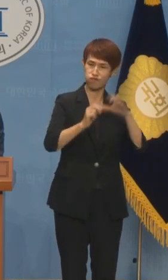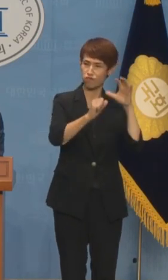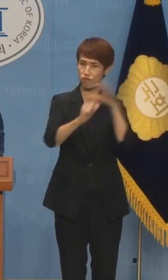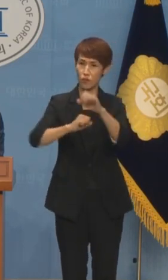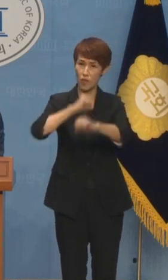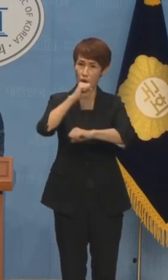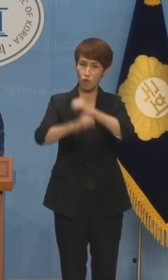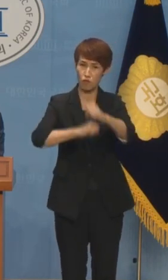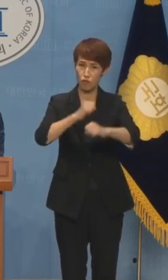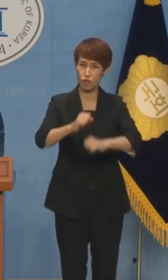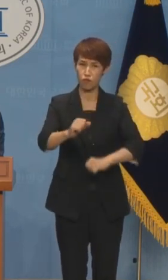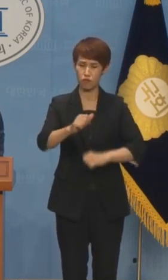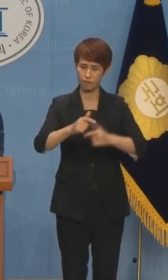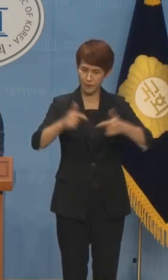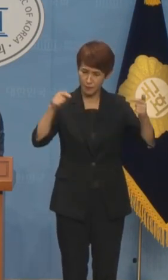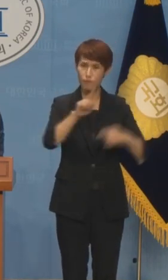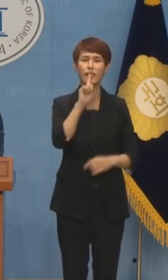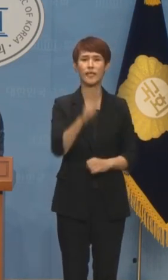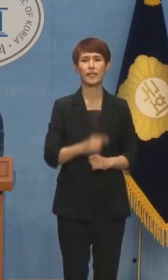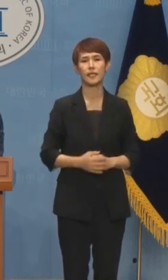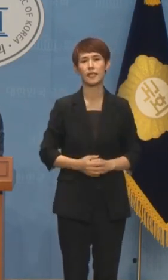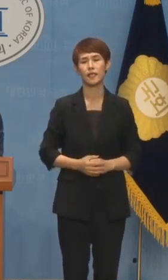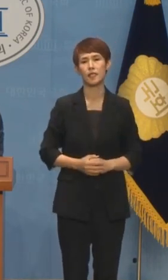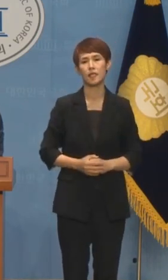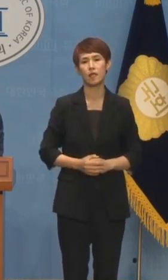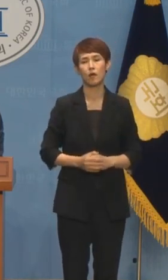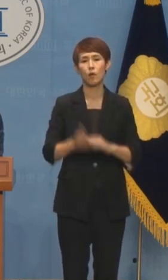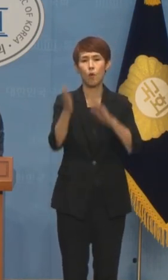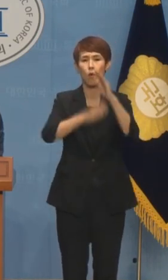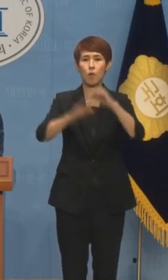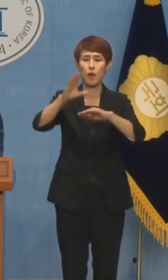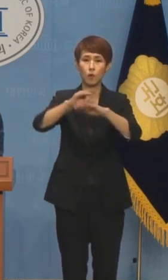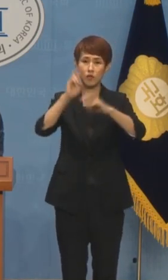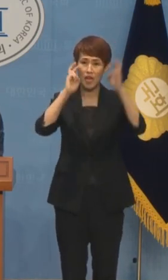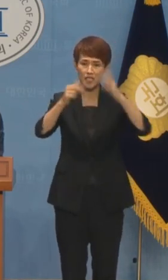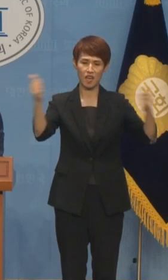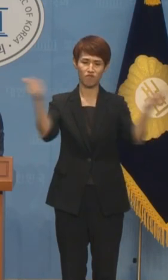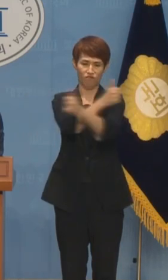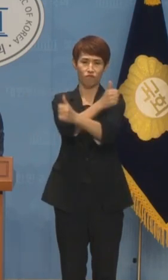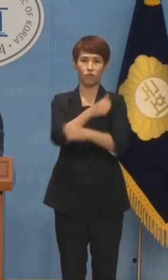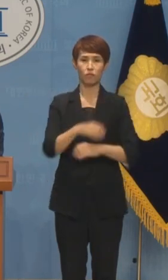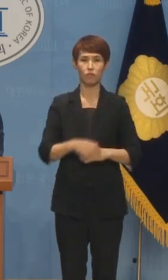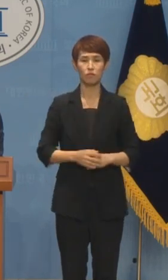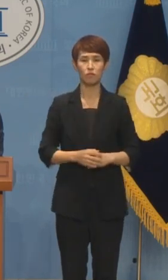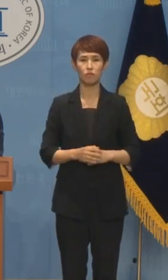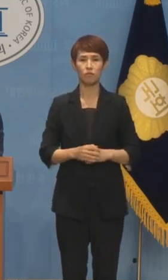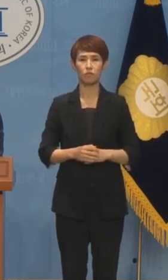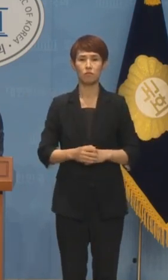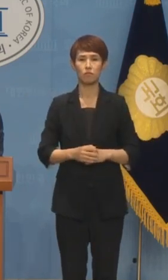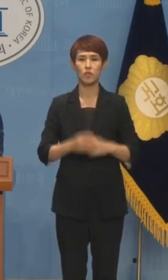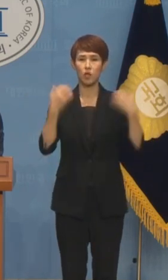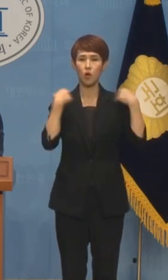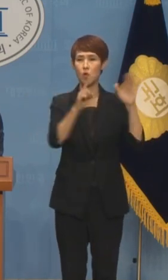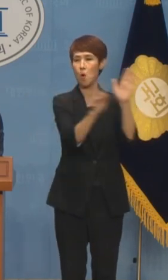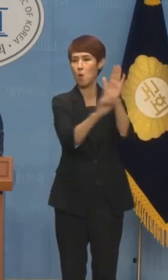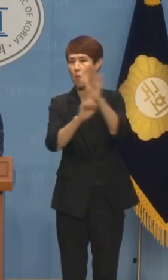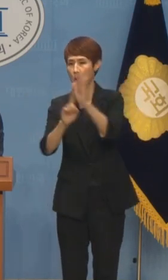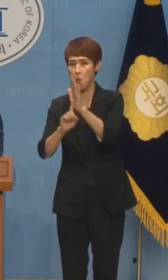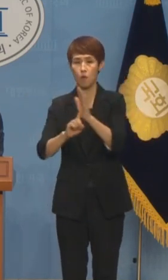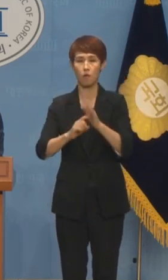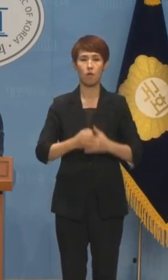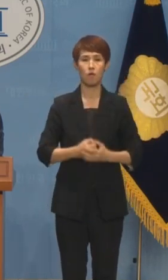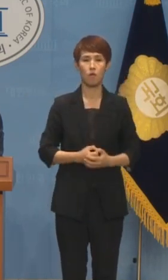자유만 늘려왔습니다. 공영방송 사장을 갈아치우며 정권 홍보 방송으로 만드는 것도